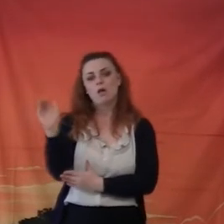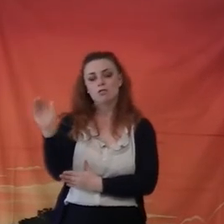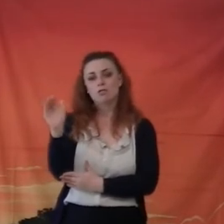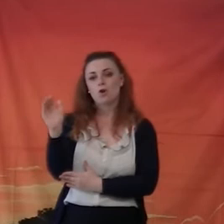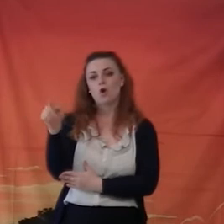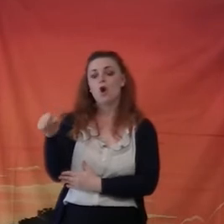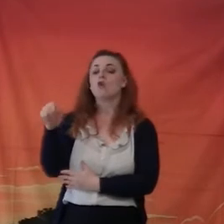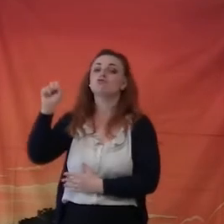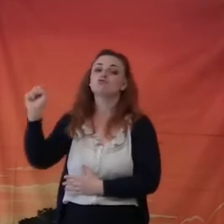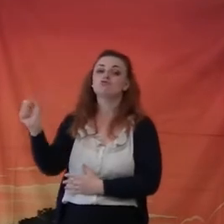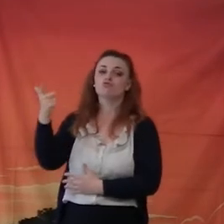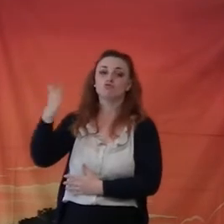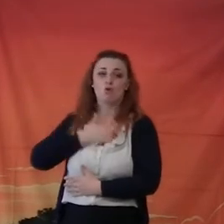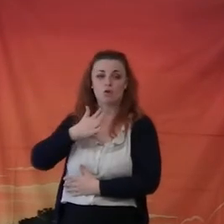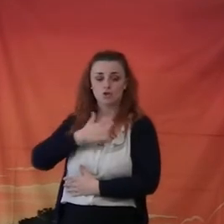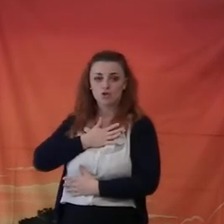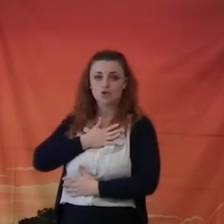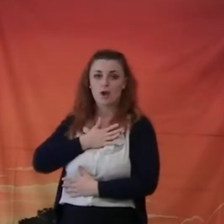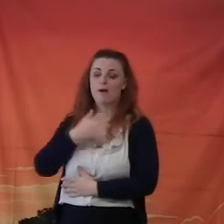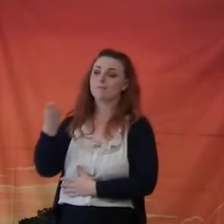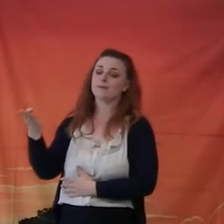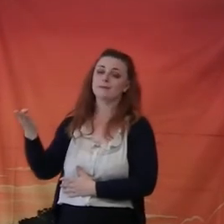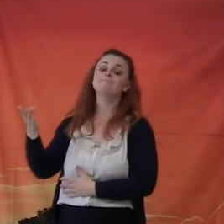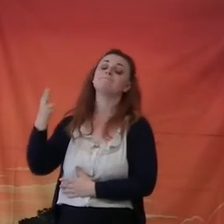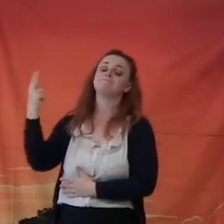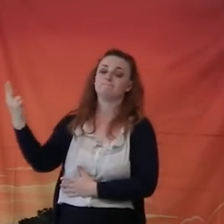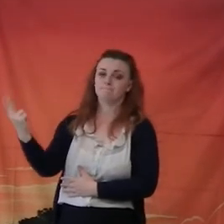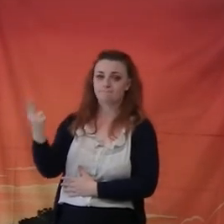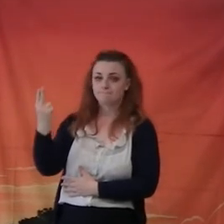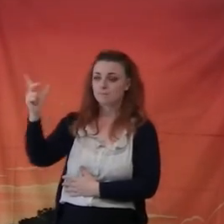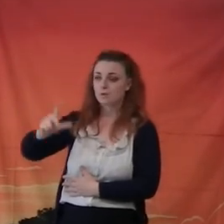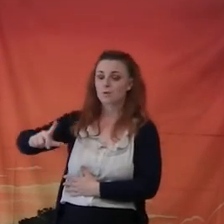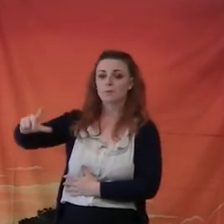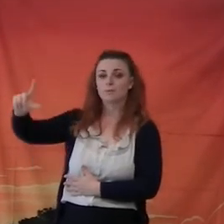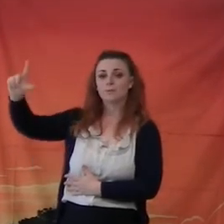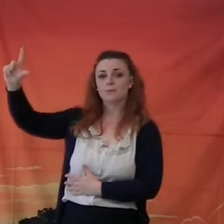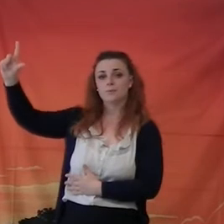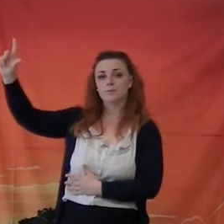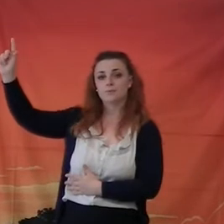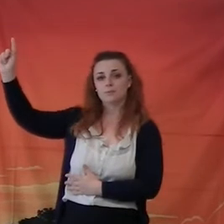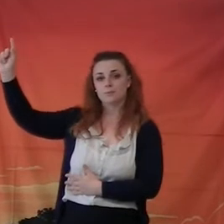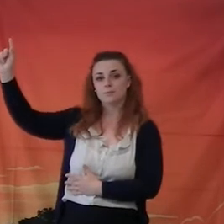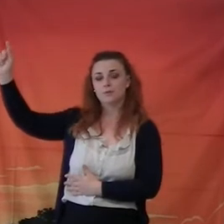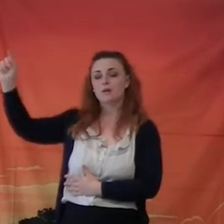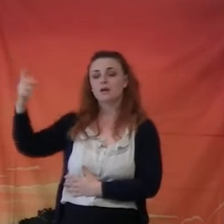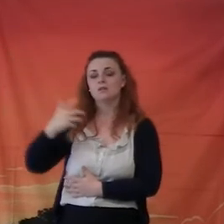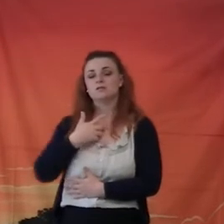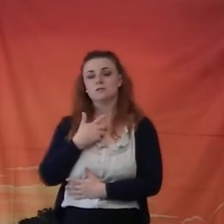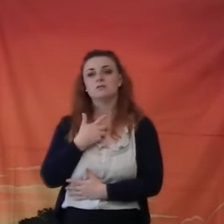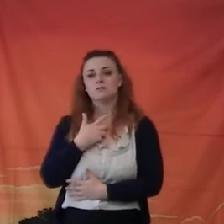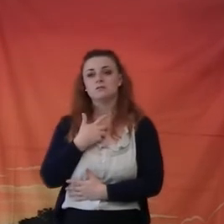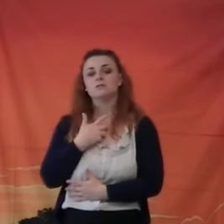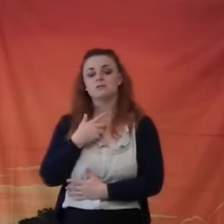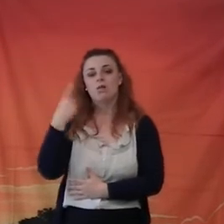Desi, è una figlia di una nostra cara amica, è stato fortissimo. E lì era ogni